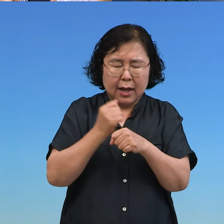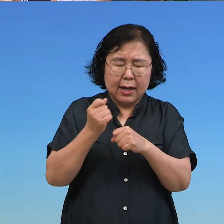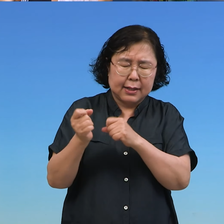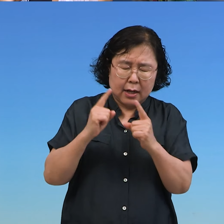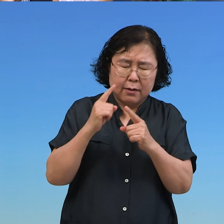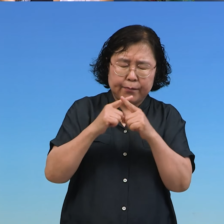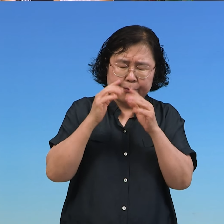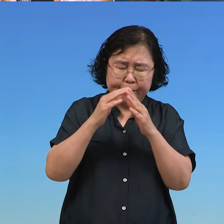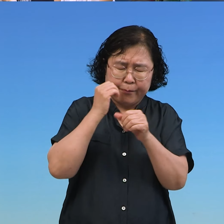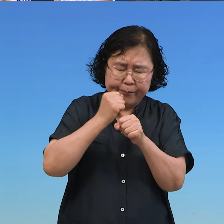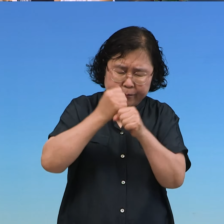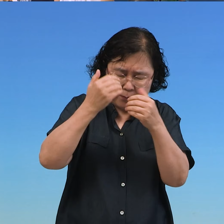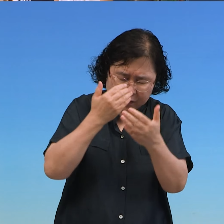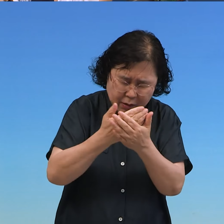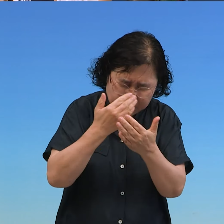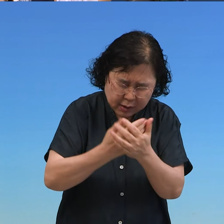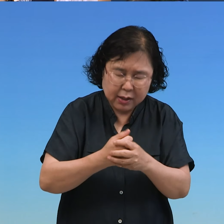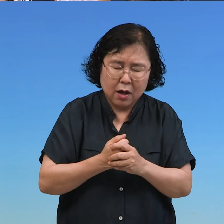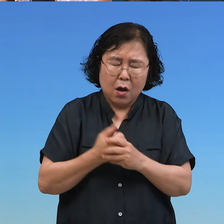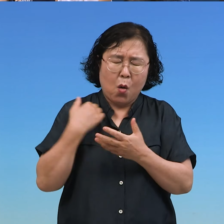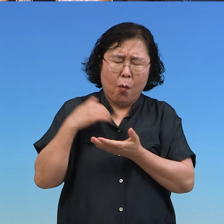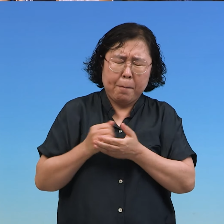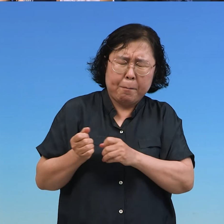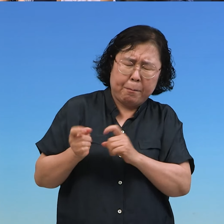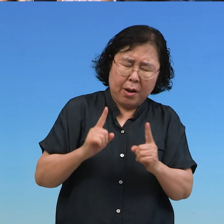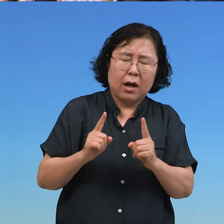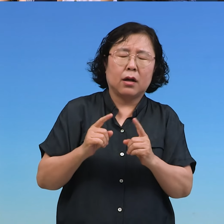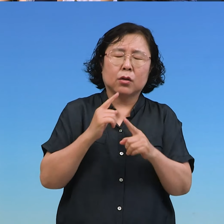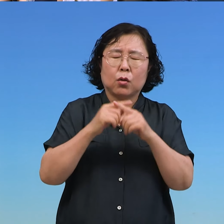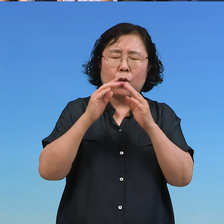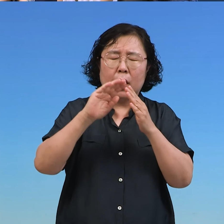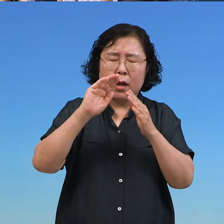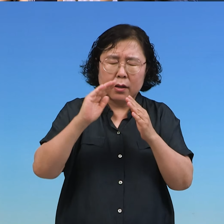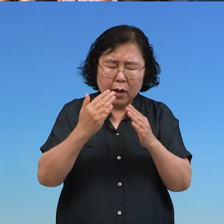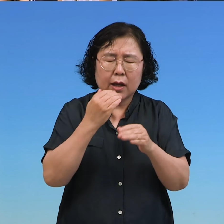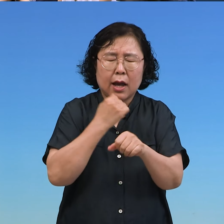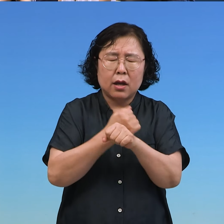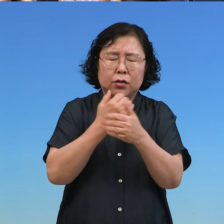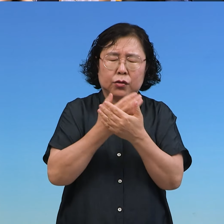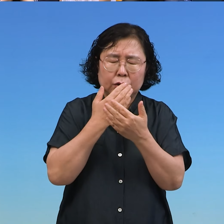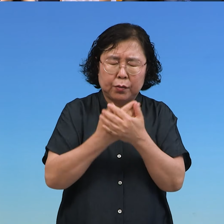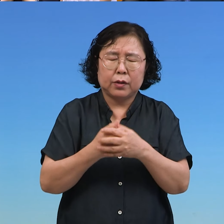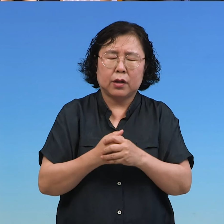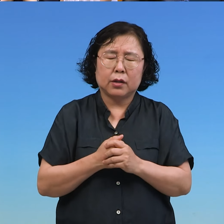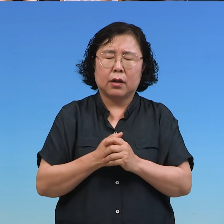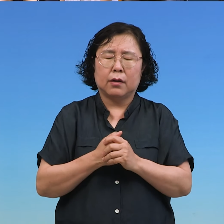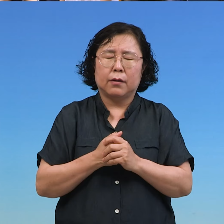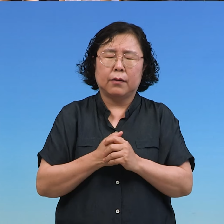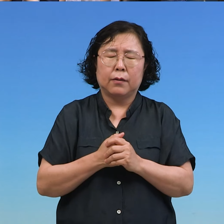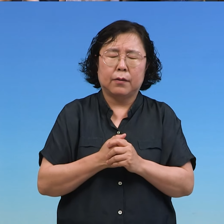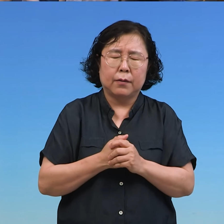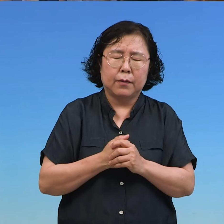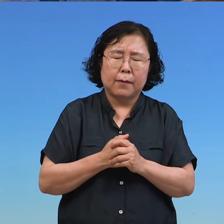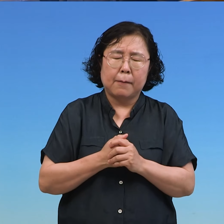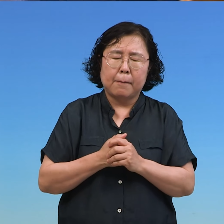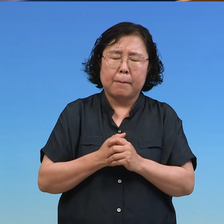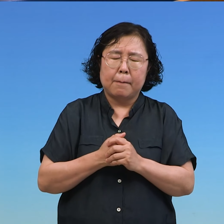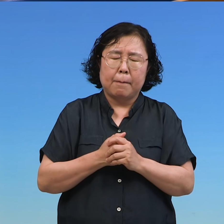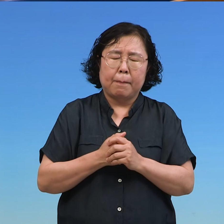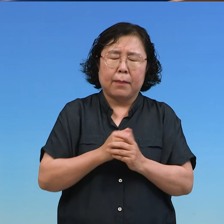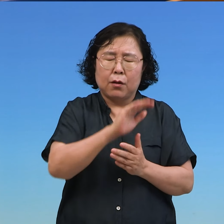되기하여 주시옵소서 회복시키는 교회 되기하여 주시옵소서 치료의 권신이 바랍니다 교회 되기하여